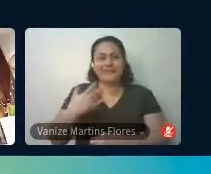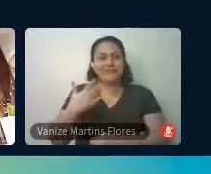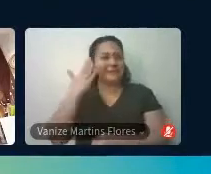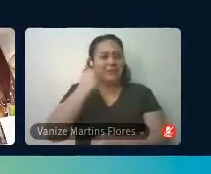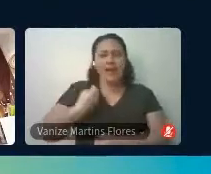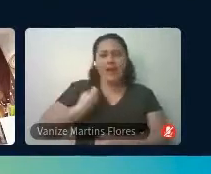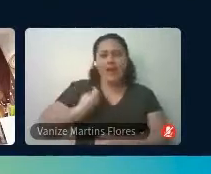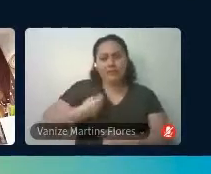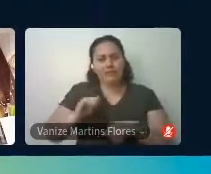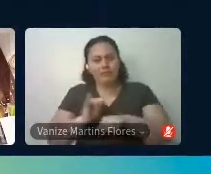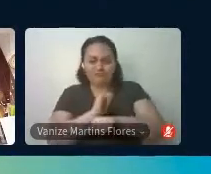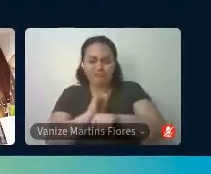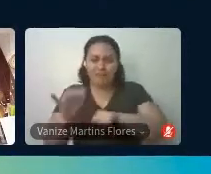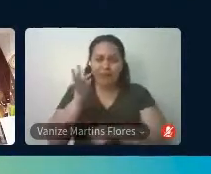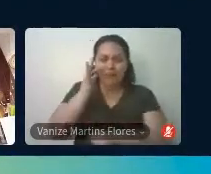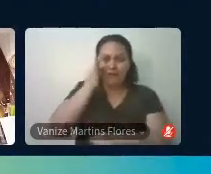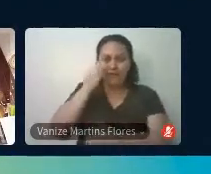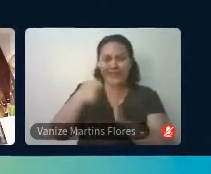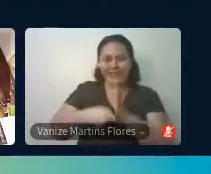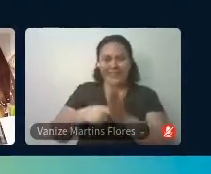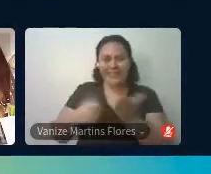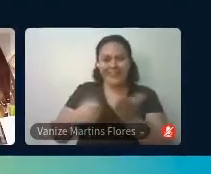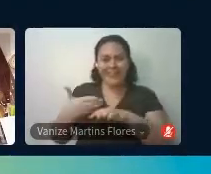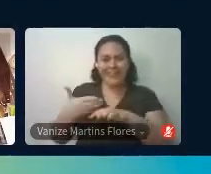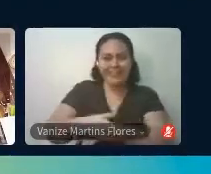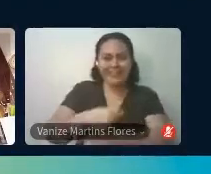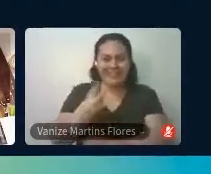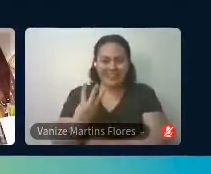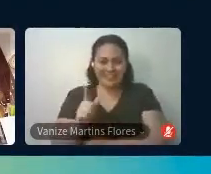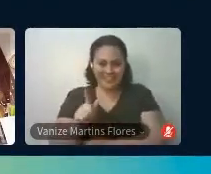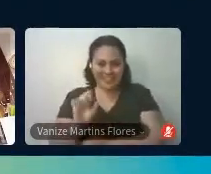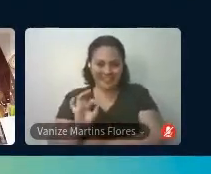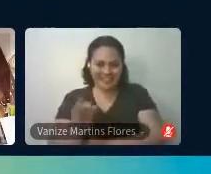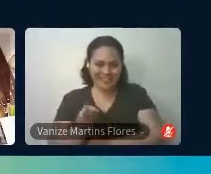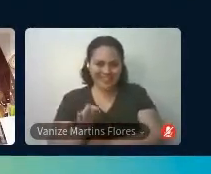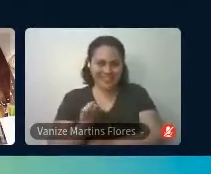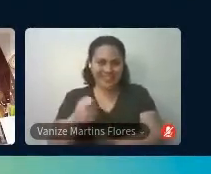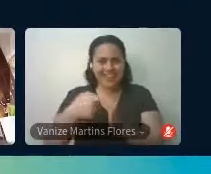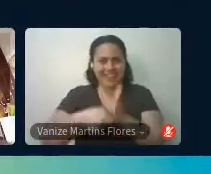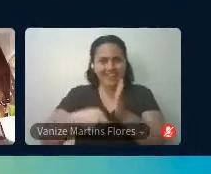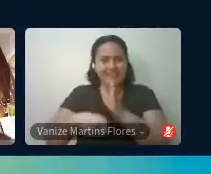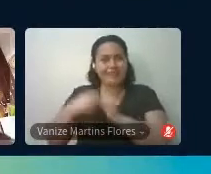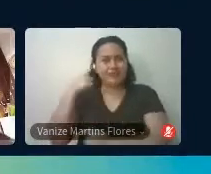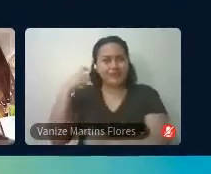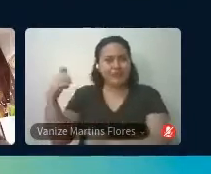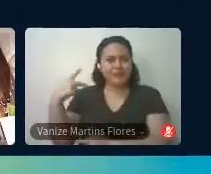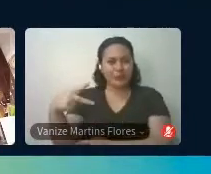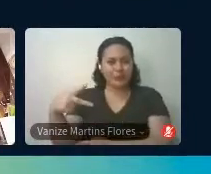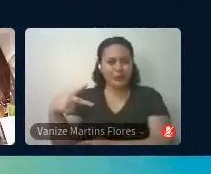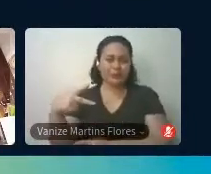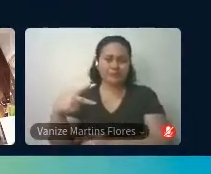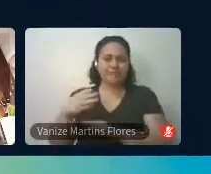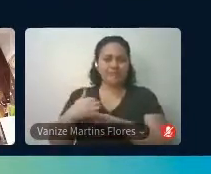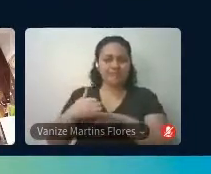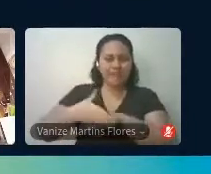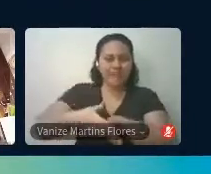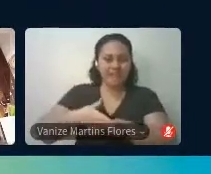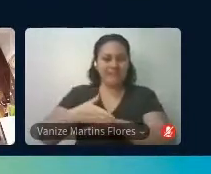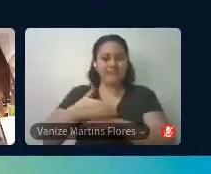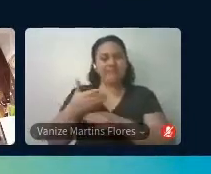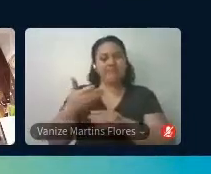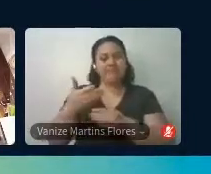vai tentar agora entrar pelo 3G, consegue iniciar a participação dela